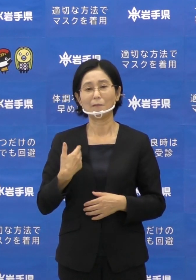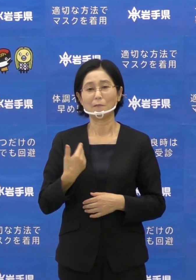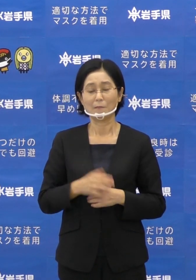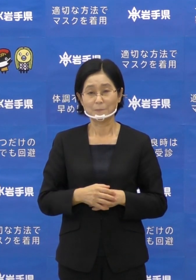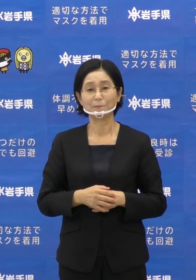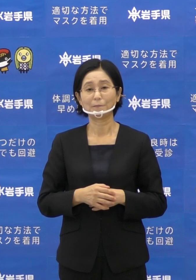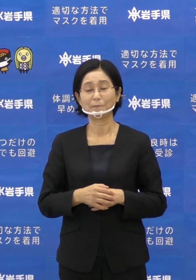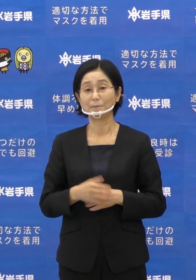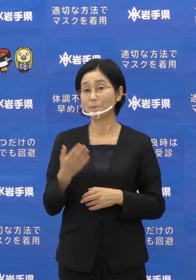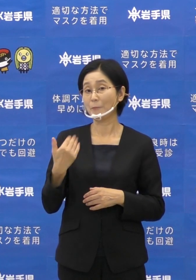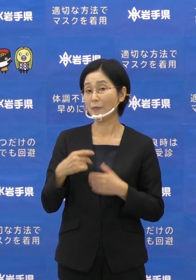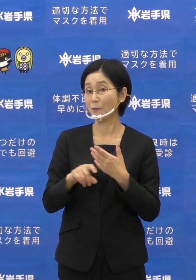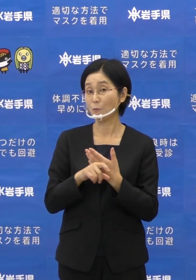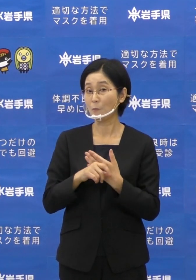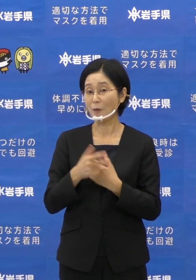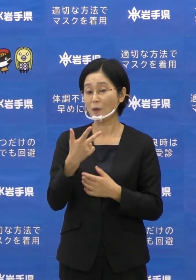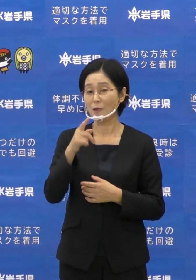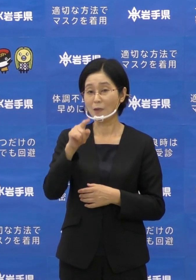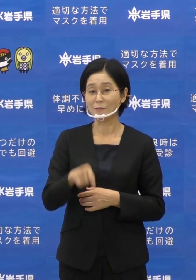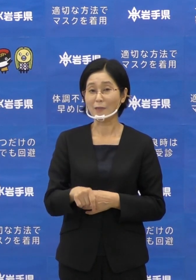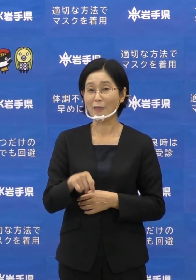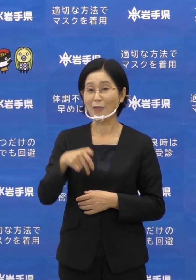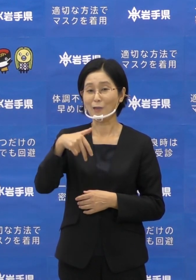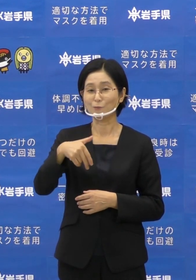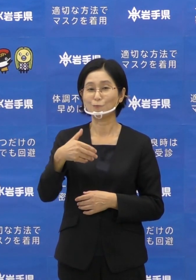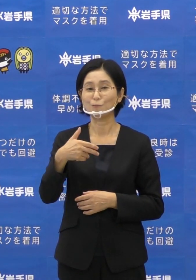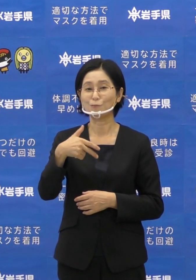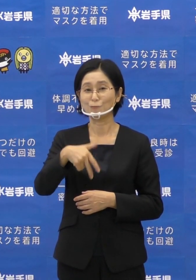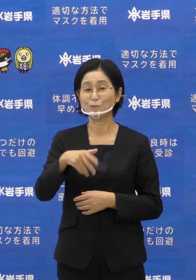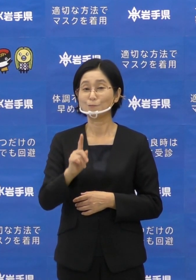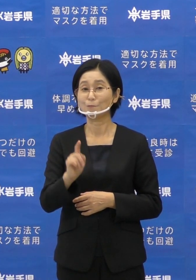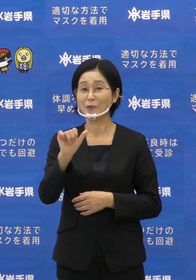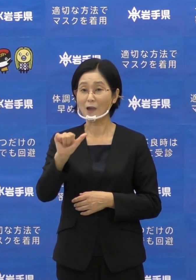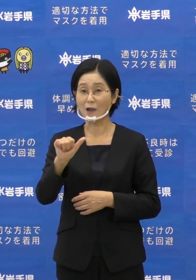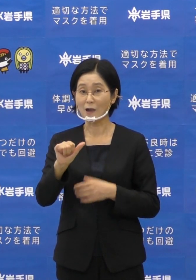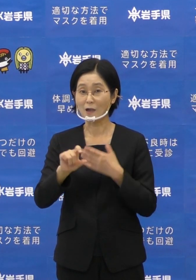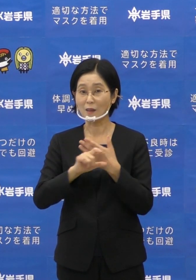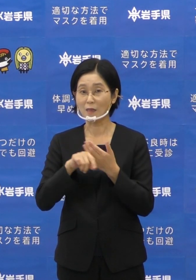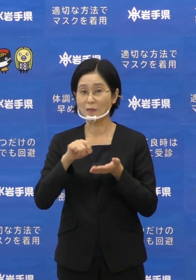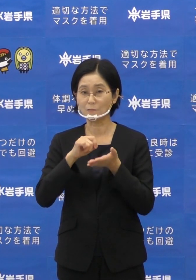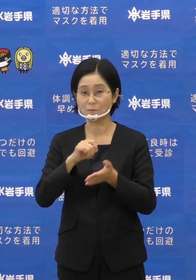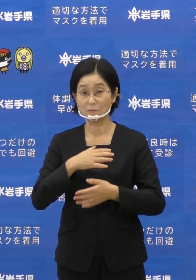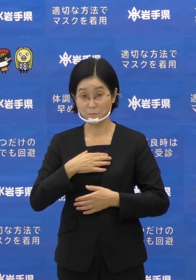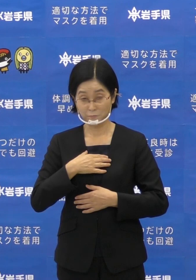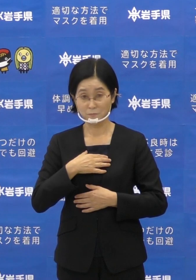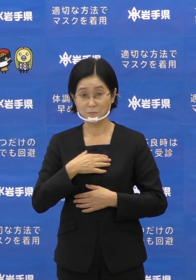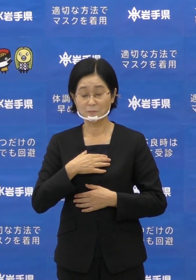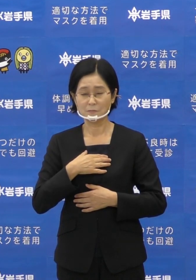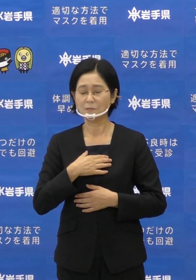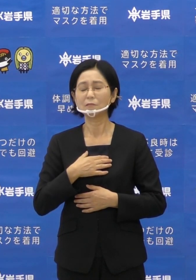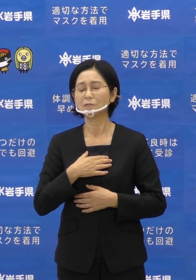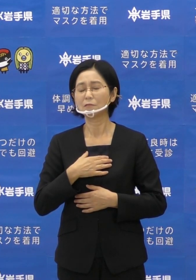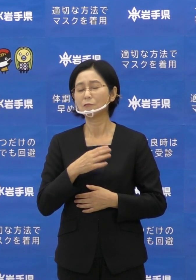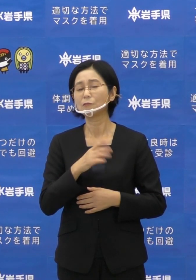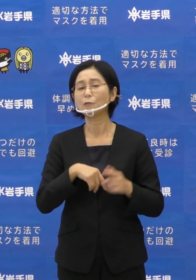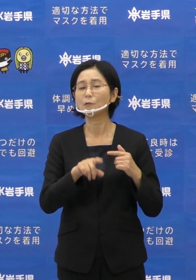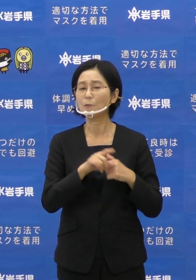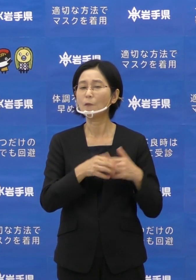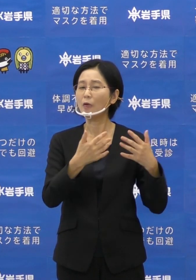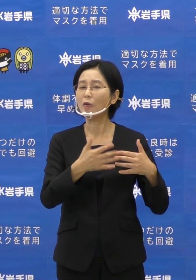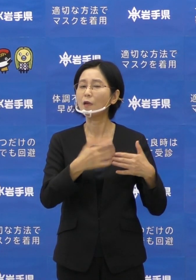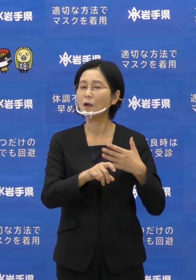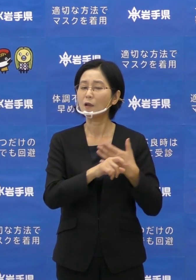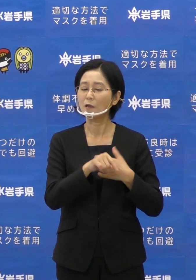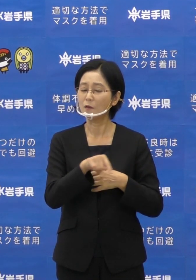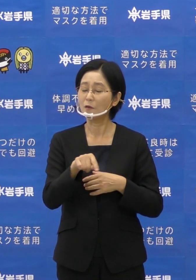シェイクスピアとかに例えればいいんですかね。でもシェイクスピアに例えるよりはスター・ウォーズに例えた方が分かりやすいん